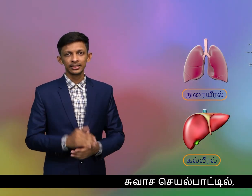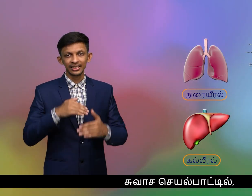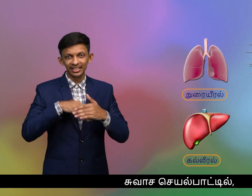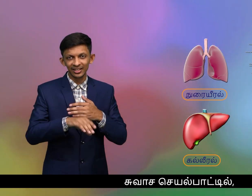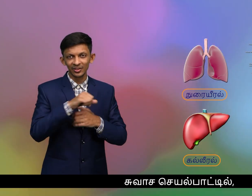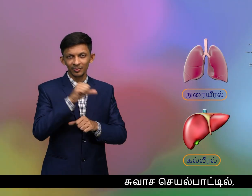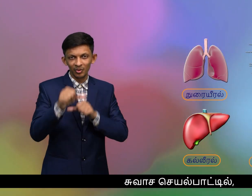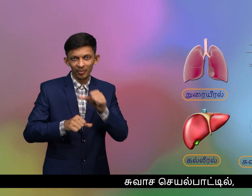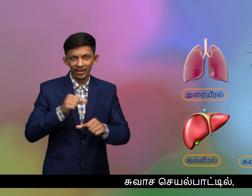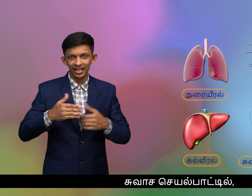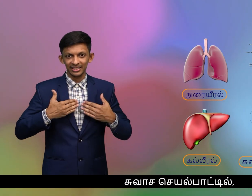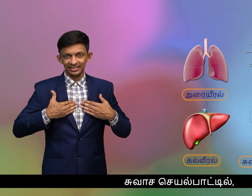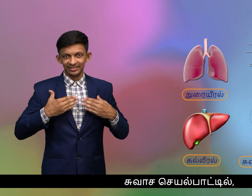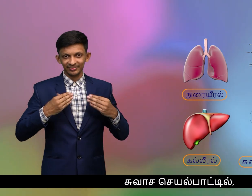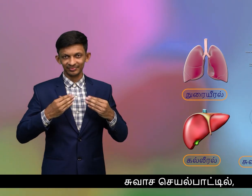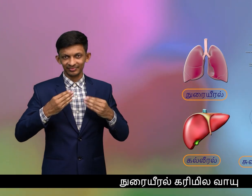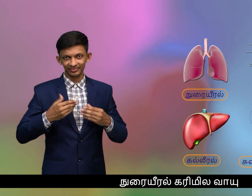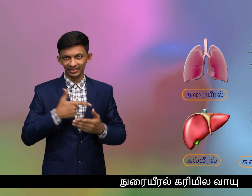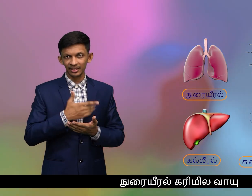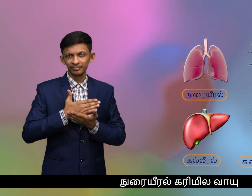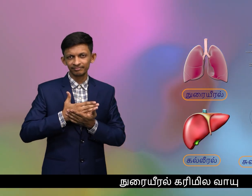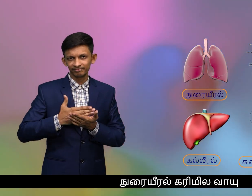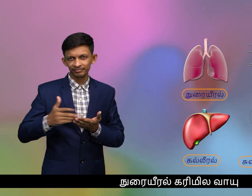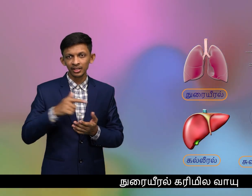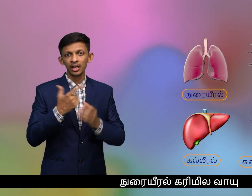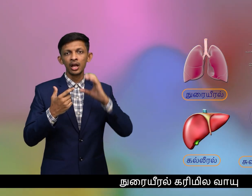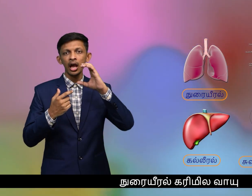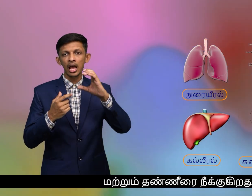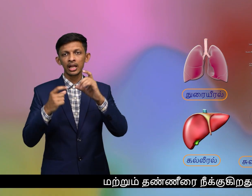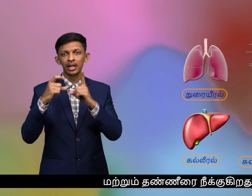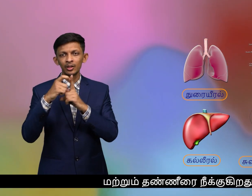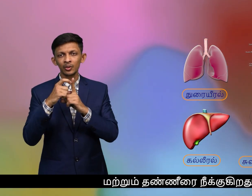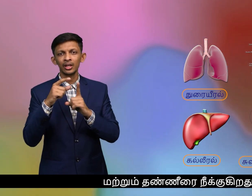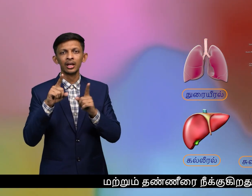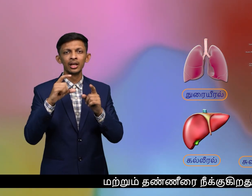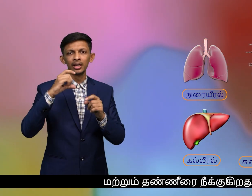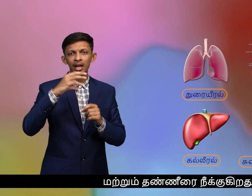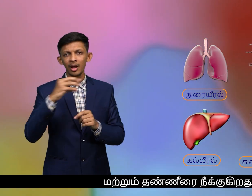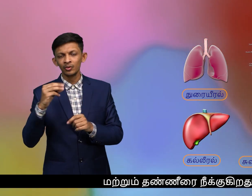சுவாச செயல்பாட்டில் நுரையீரல் கரிமில வாயு மற்றும் தண்ணீரை நீக்குகிறது.